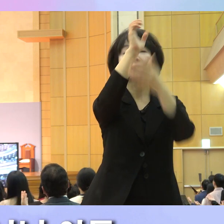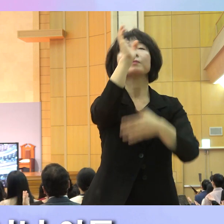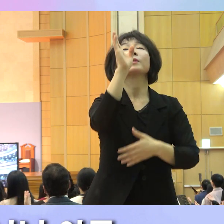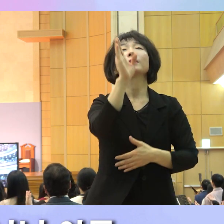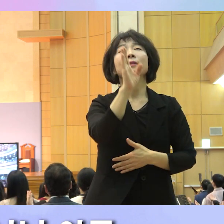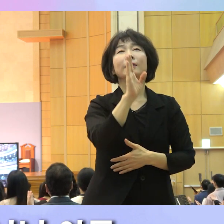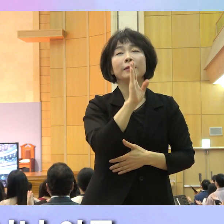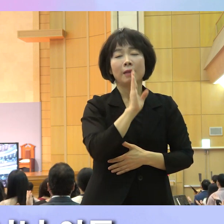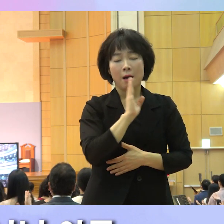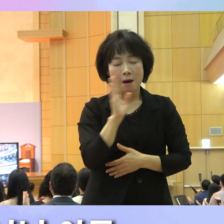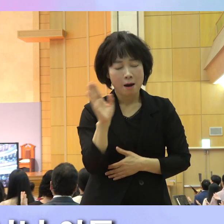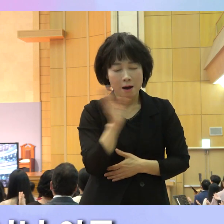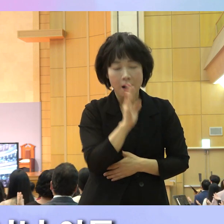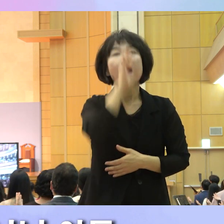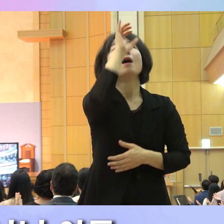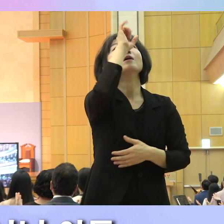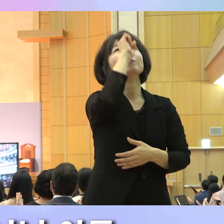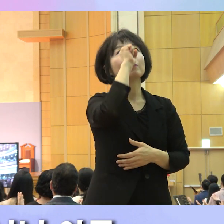하나님,